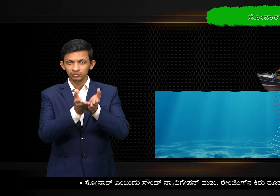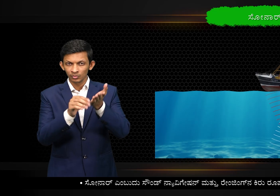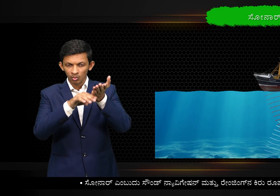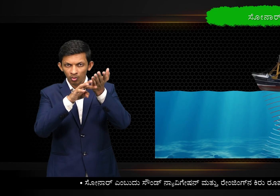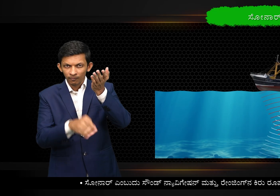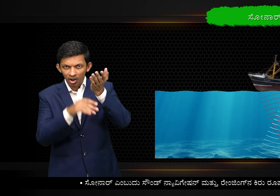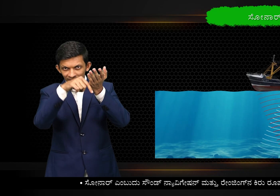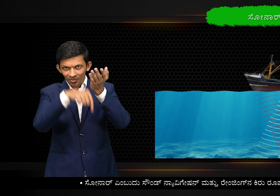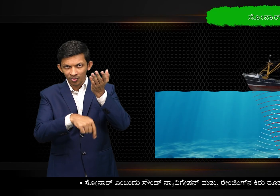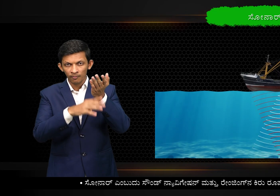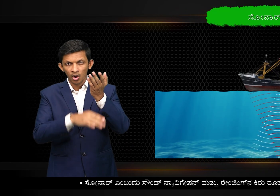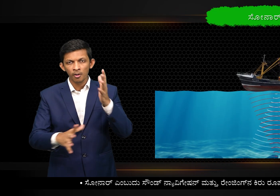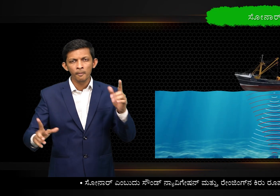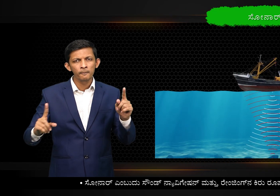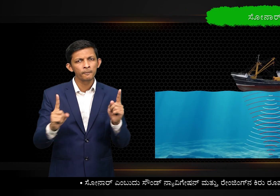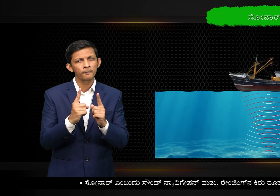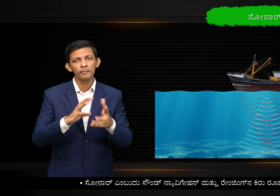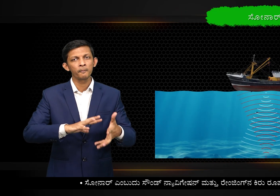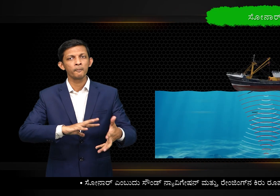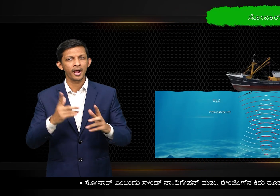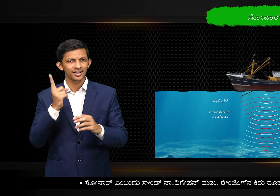ಸೋನಾರ್ ಎಂಬುದು ಸೌಂಡ್ ನ್ಯಾವಿಗೇಷನ್ ಮತ್ತು